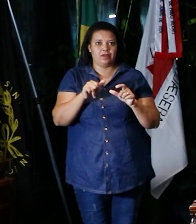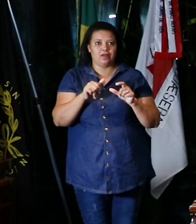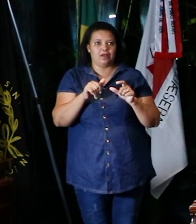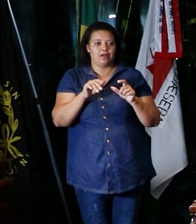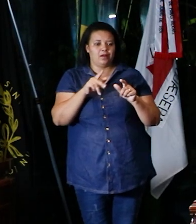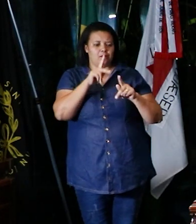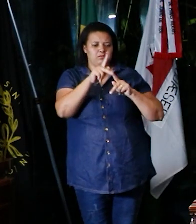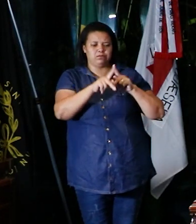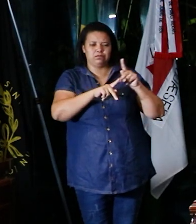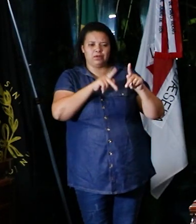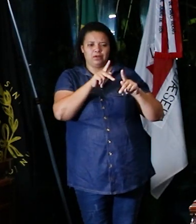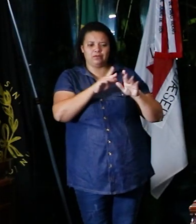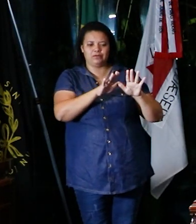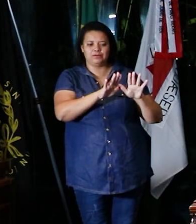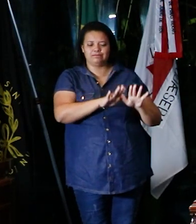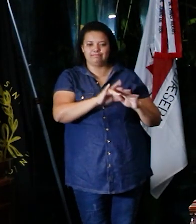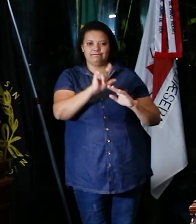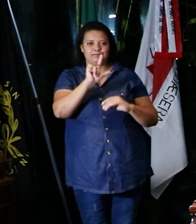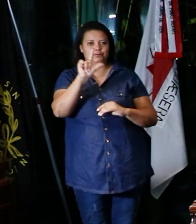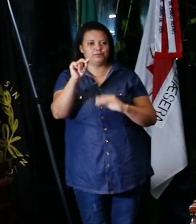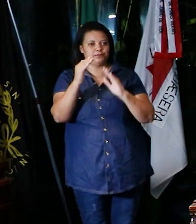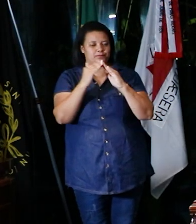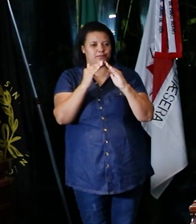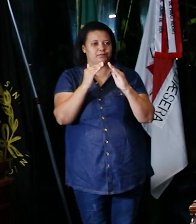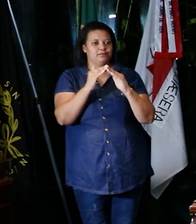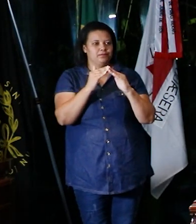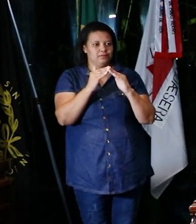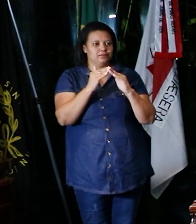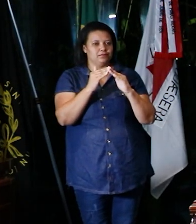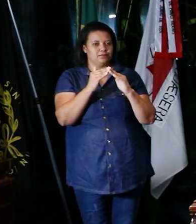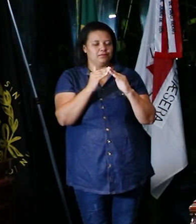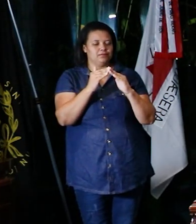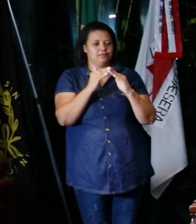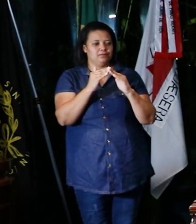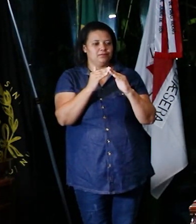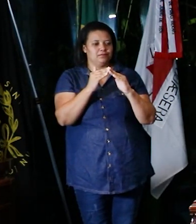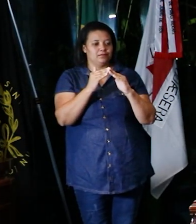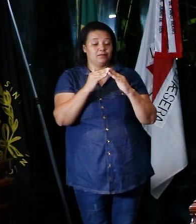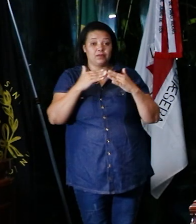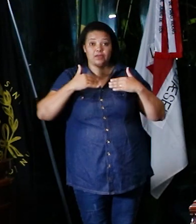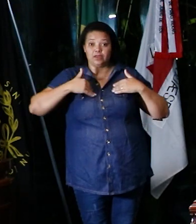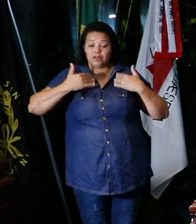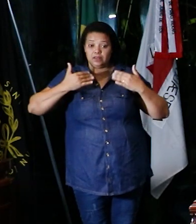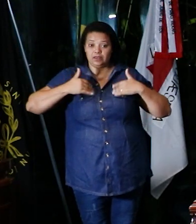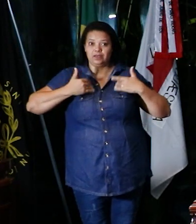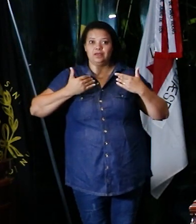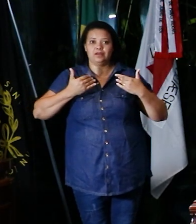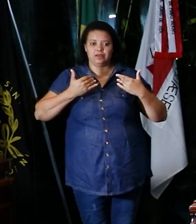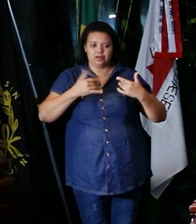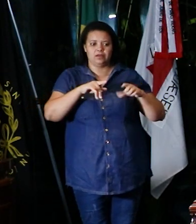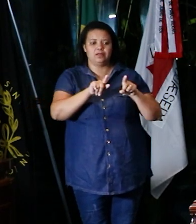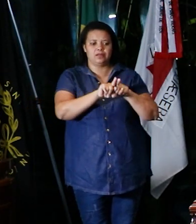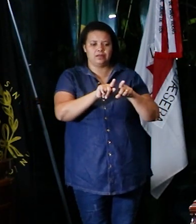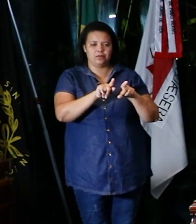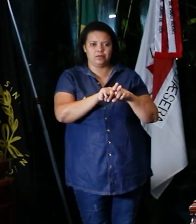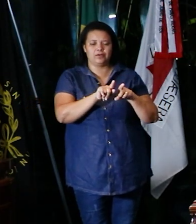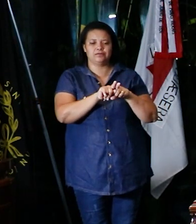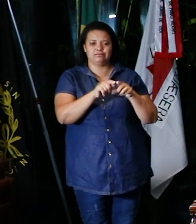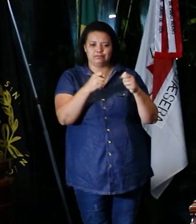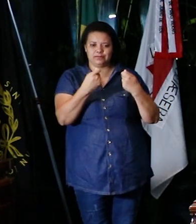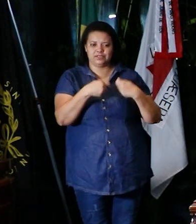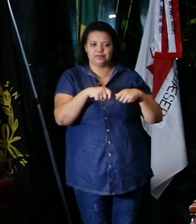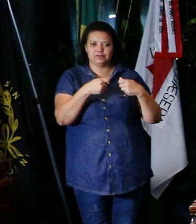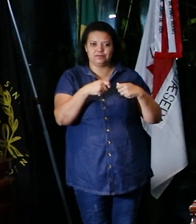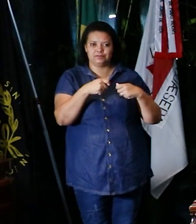povinho. Seu que fazer. Deu tanta alegria que também merece e procura